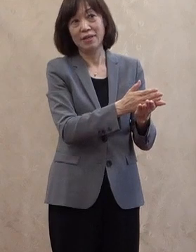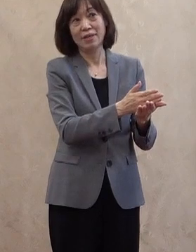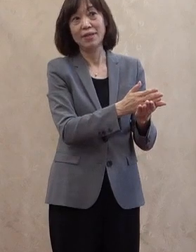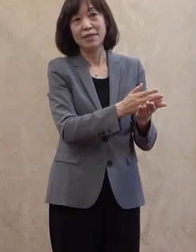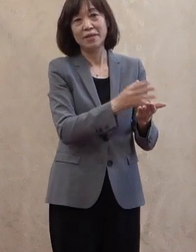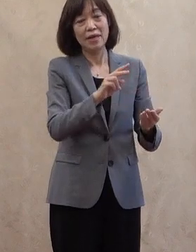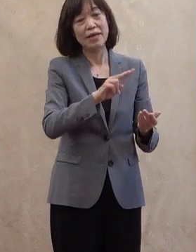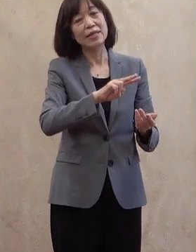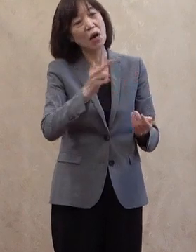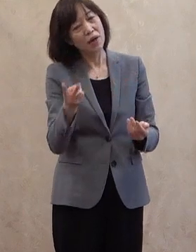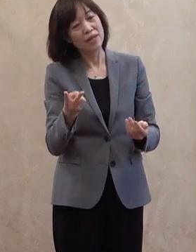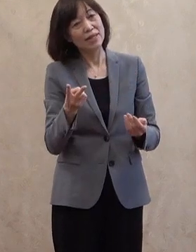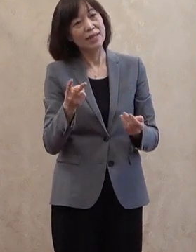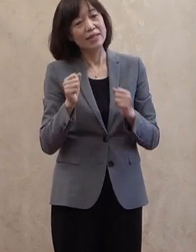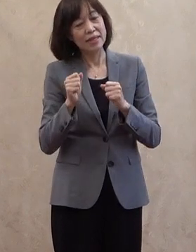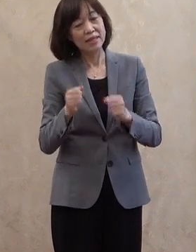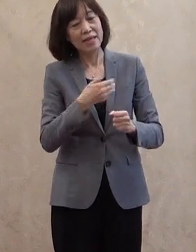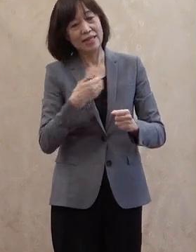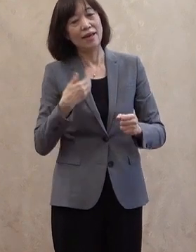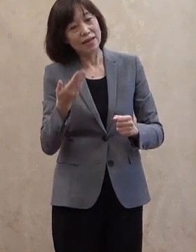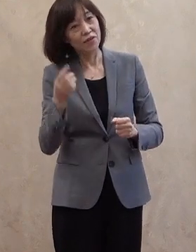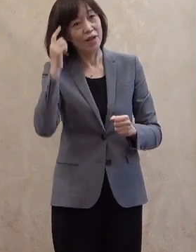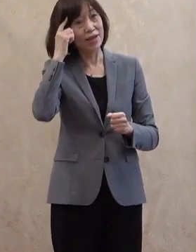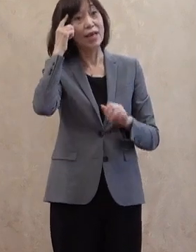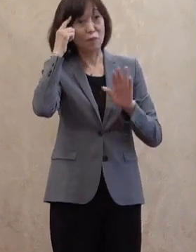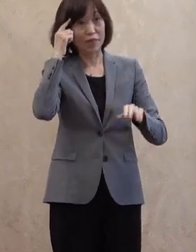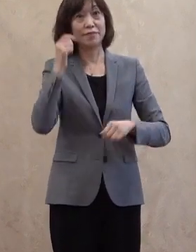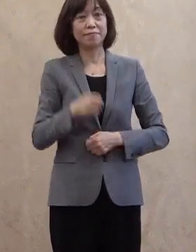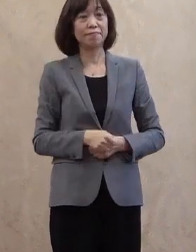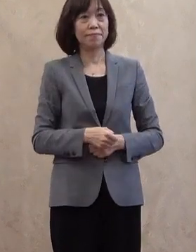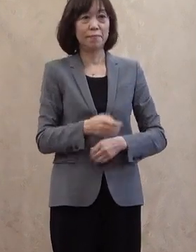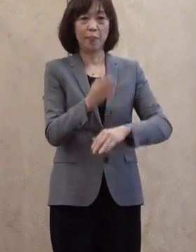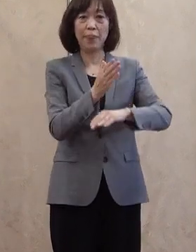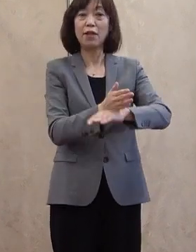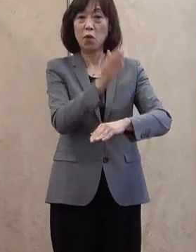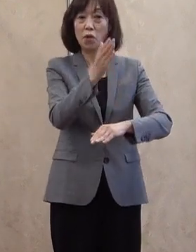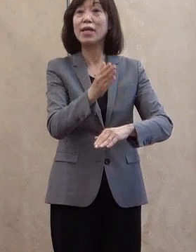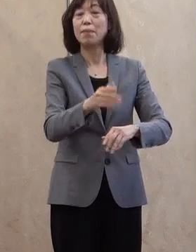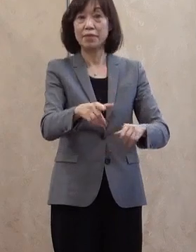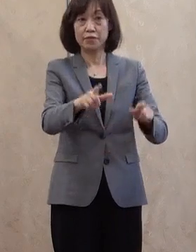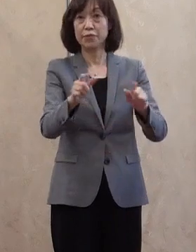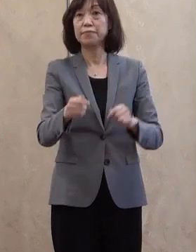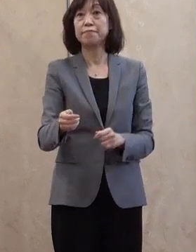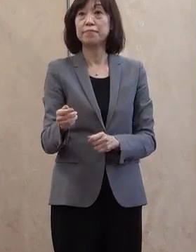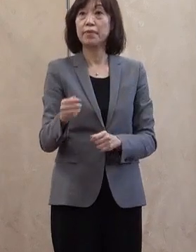あ、大阪府としては考えているということです。 ありがとうございます。 他に質問、